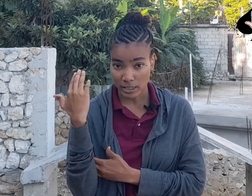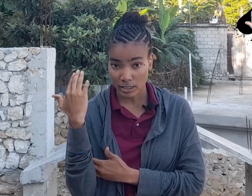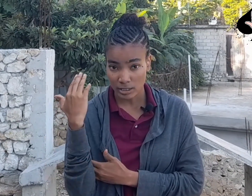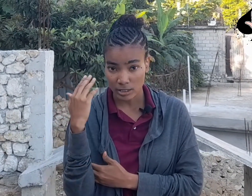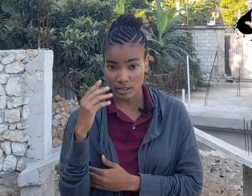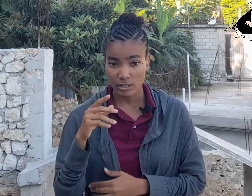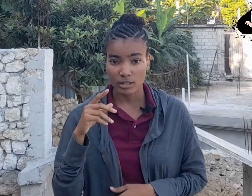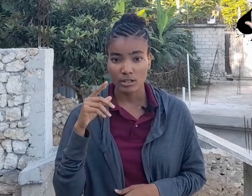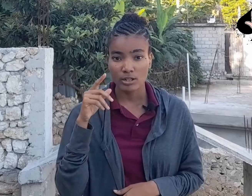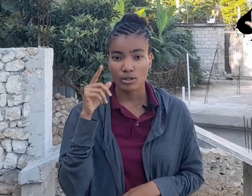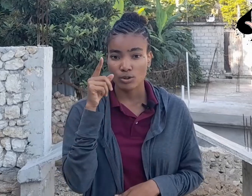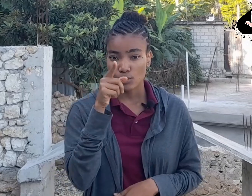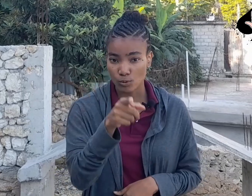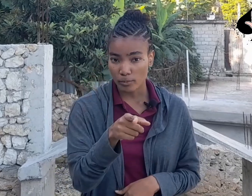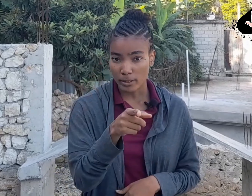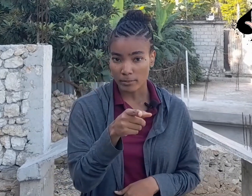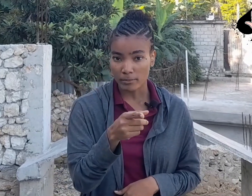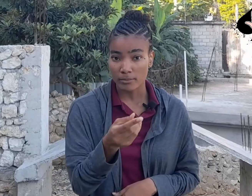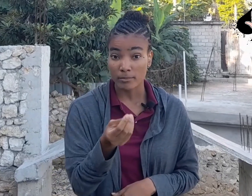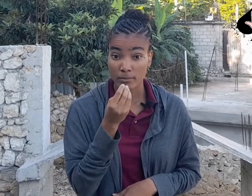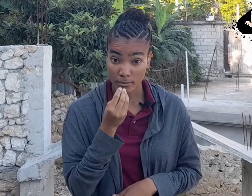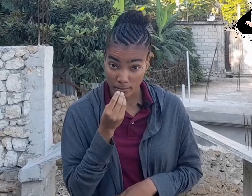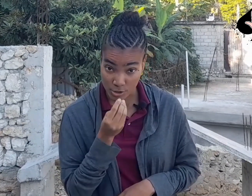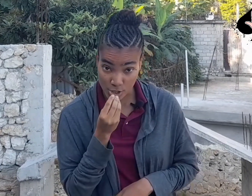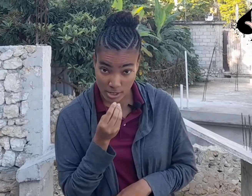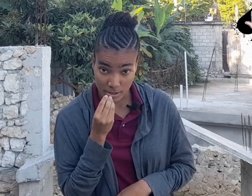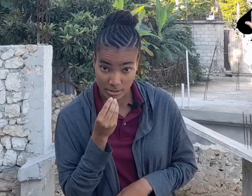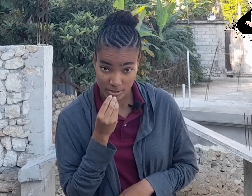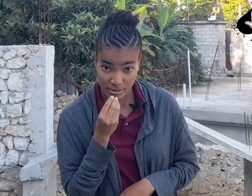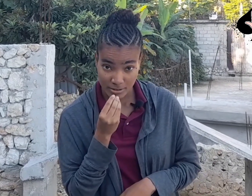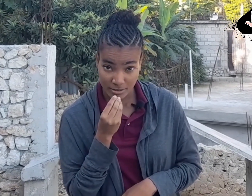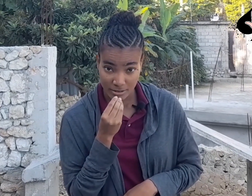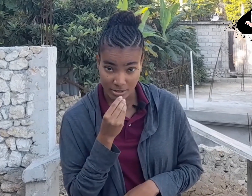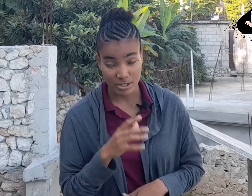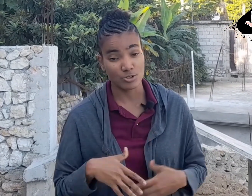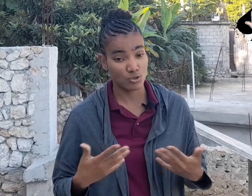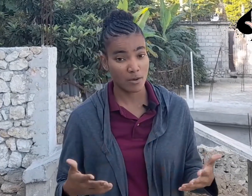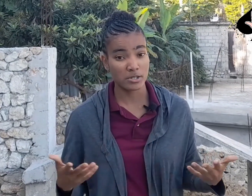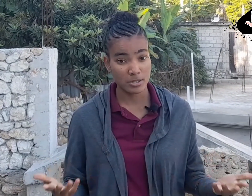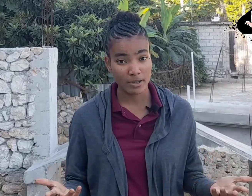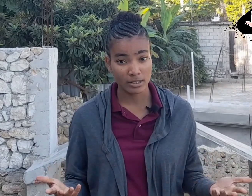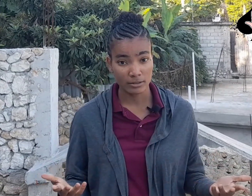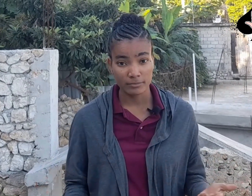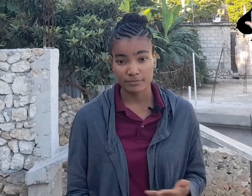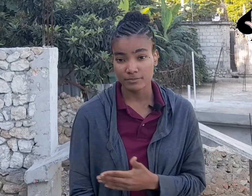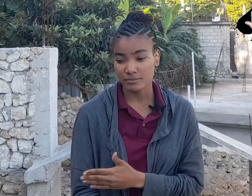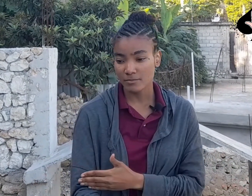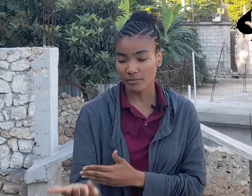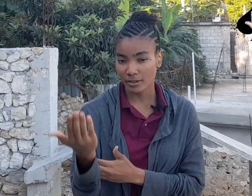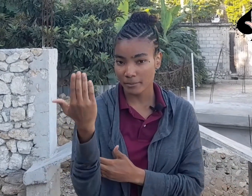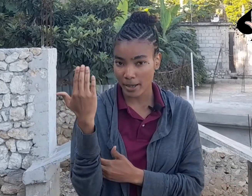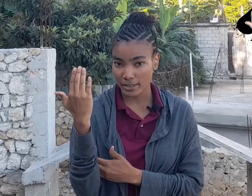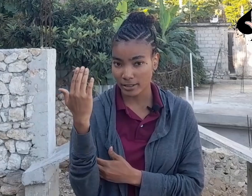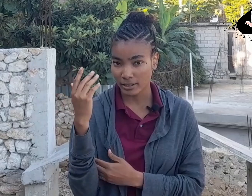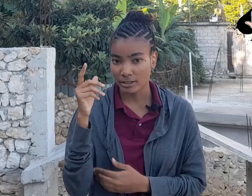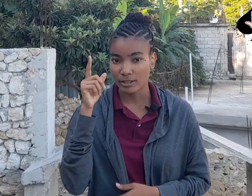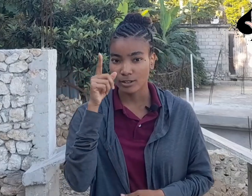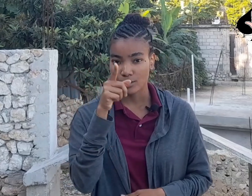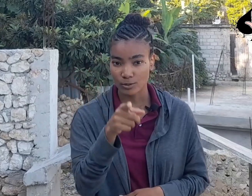Matin ou même manger. Est-ce que tu as mangé ce matin? Matin ou